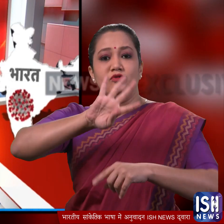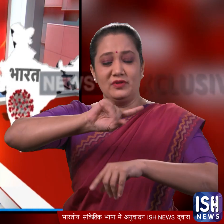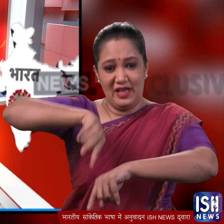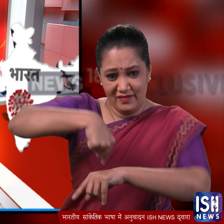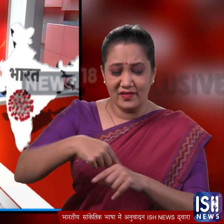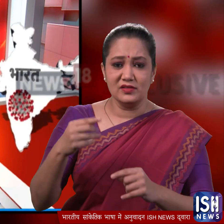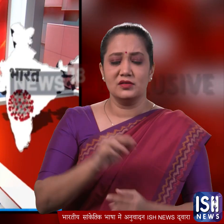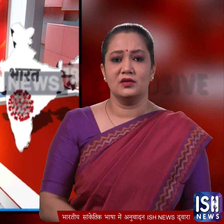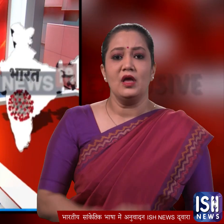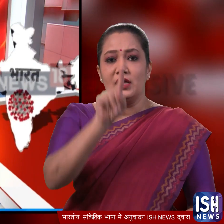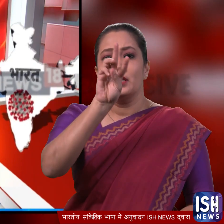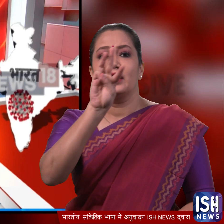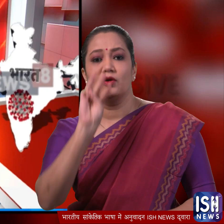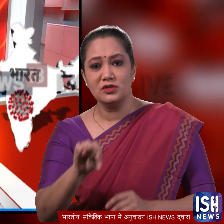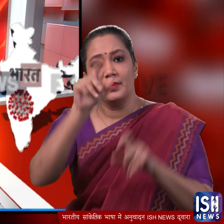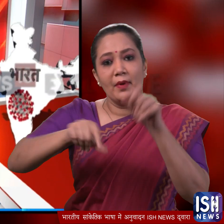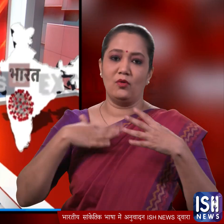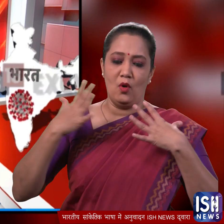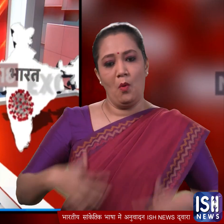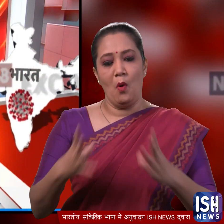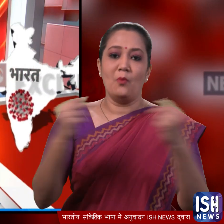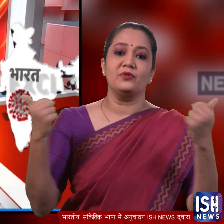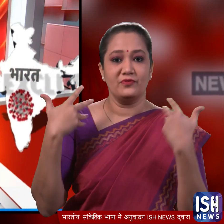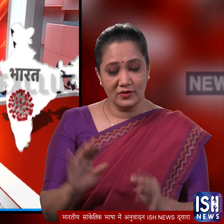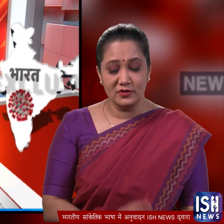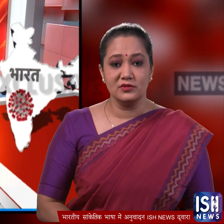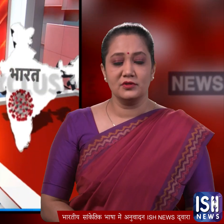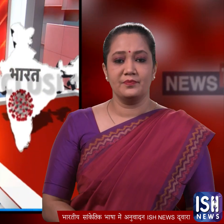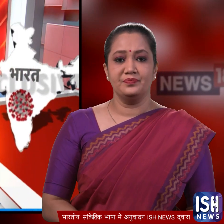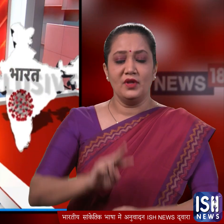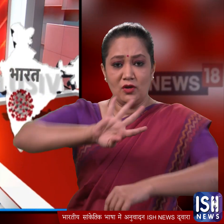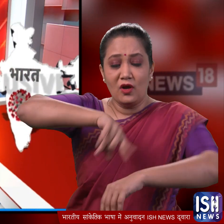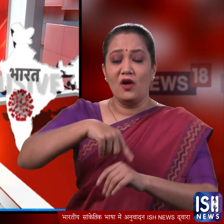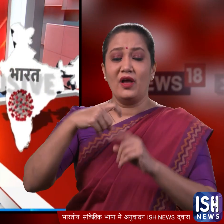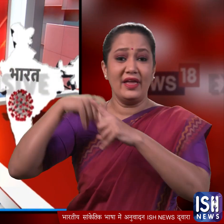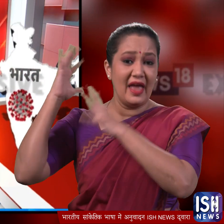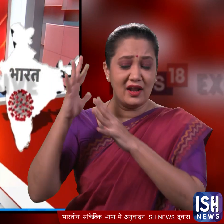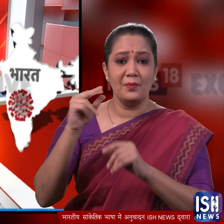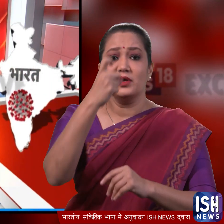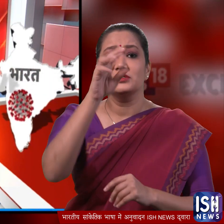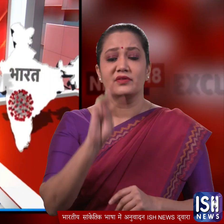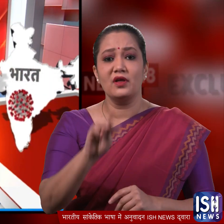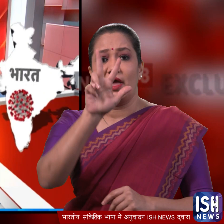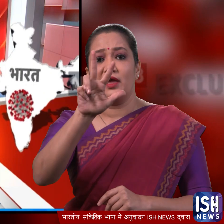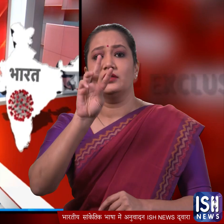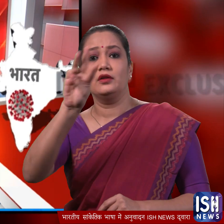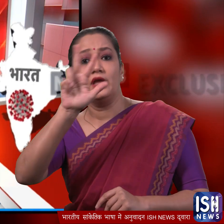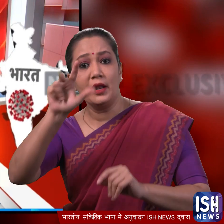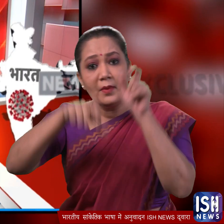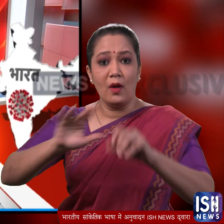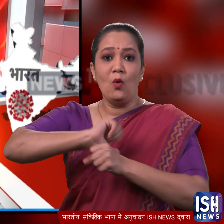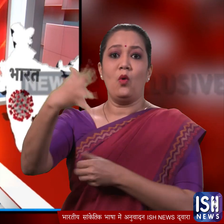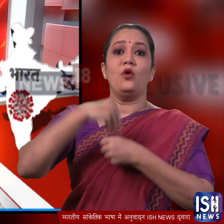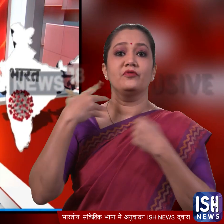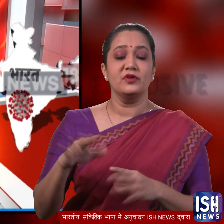से 13,000 लोग ठीक भी हुए हैं। बताया गया कि बीते 24 घंटों में केरल में ही कोरोना के 7,838 मरीज